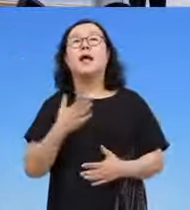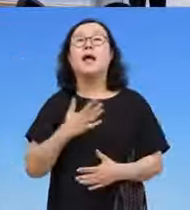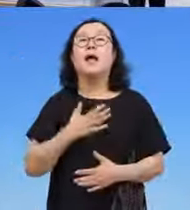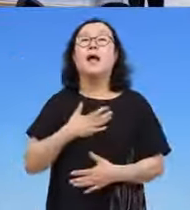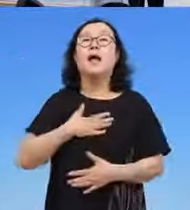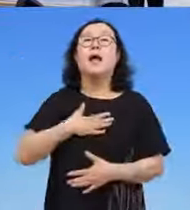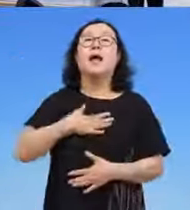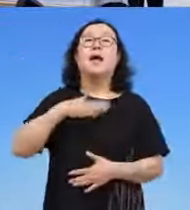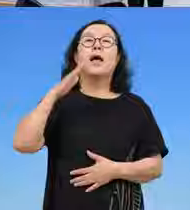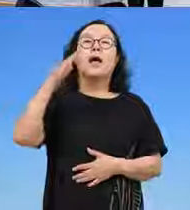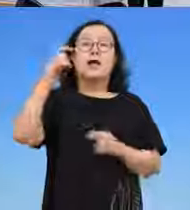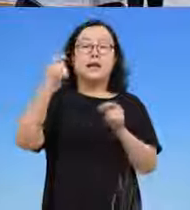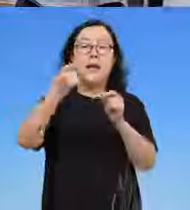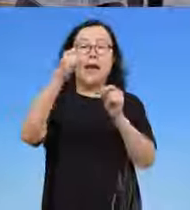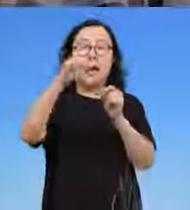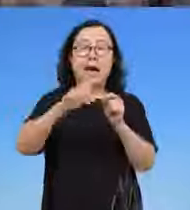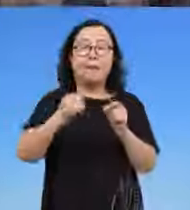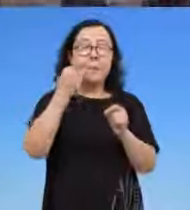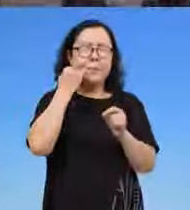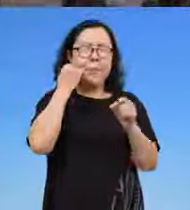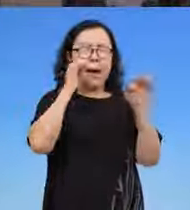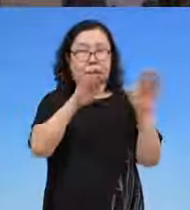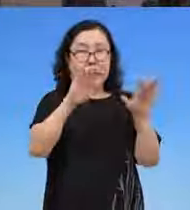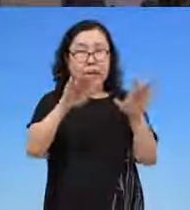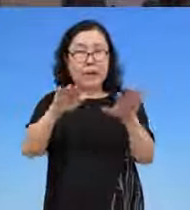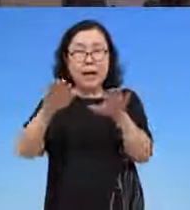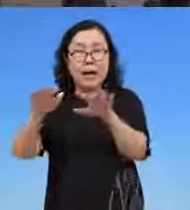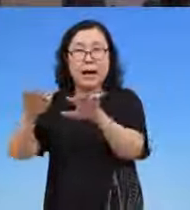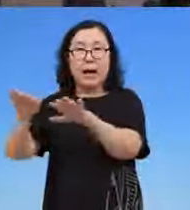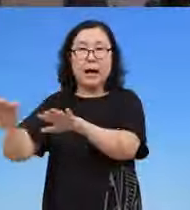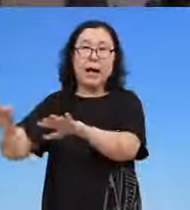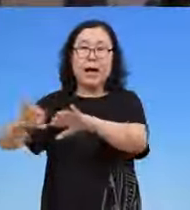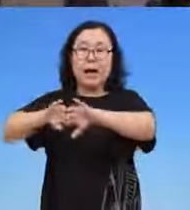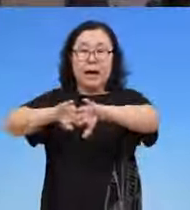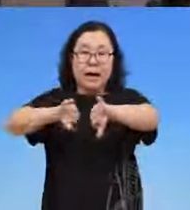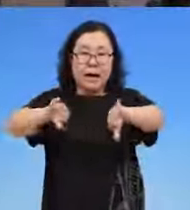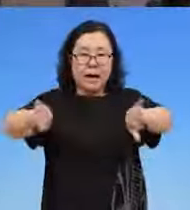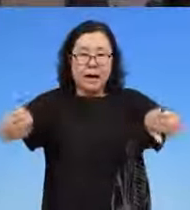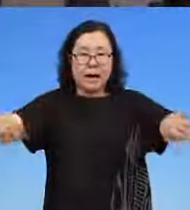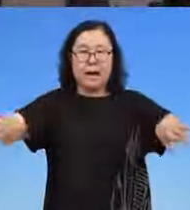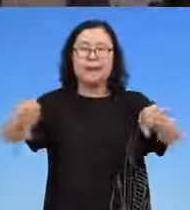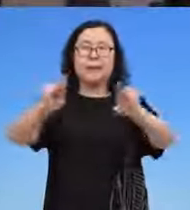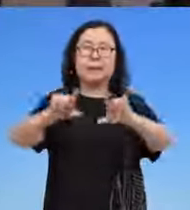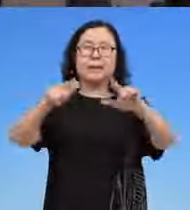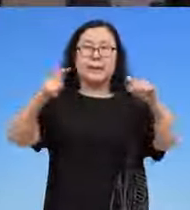선포하십시오. 내 앞에 바다가 갈라지지 않으면